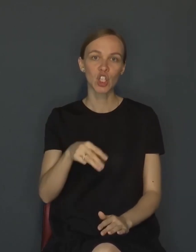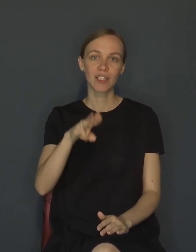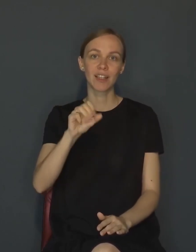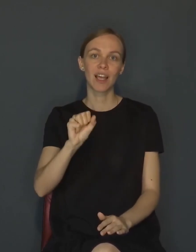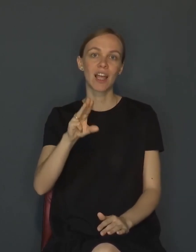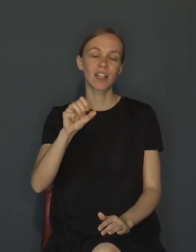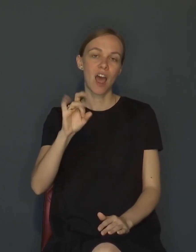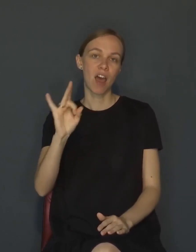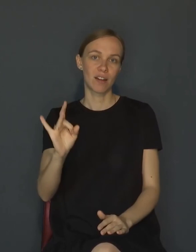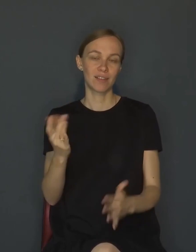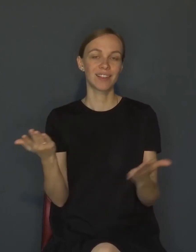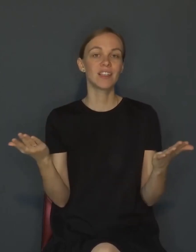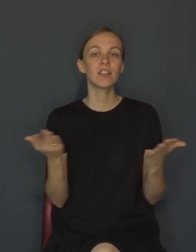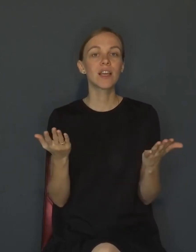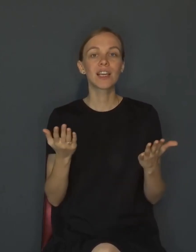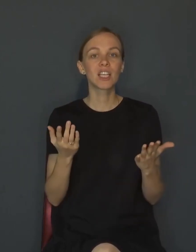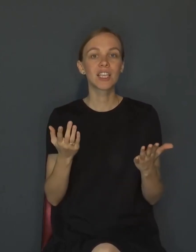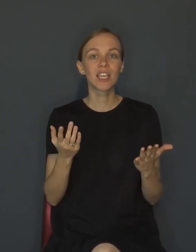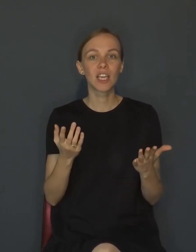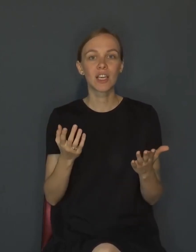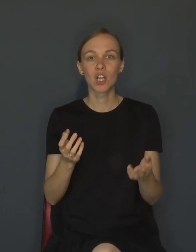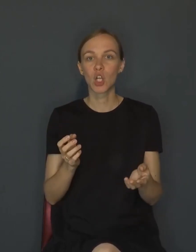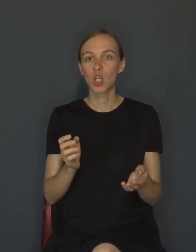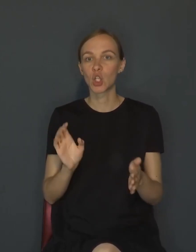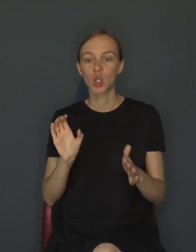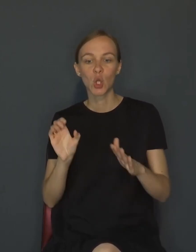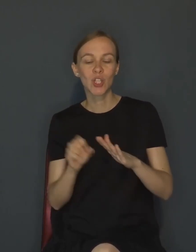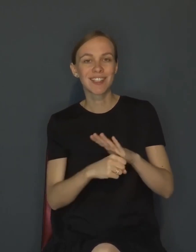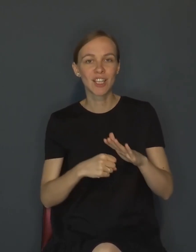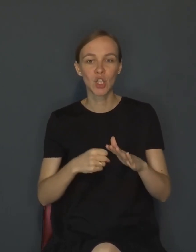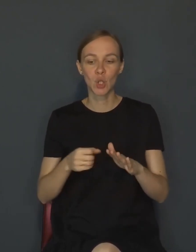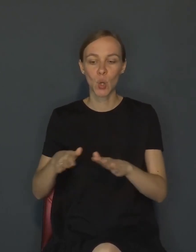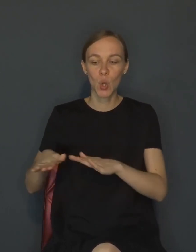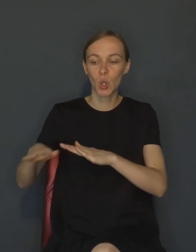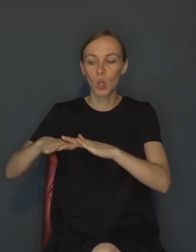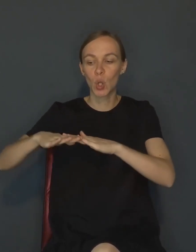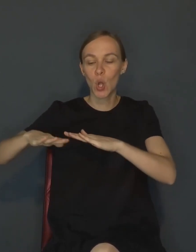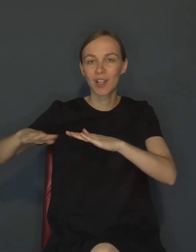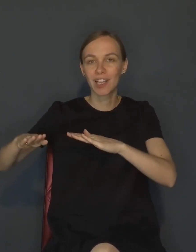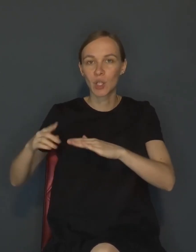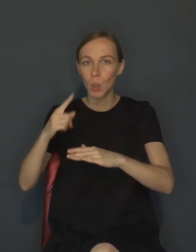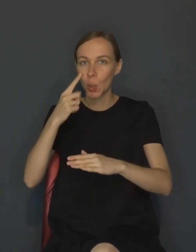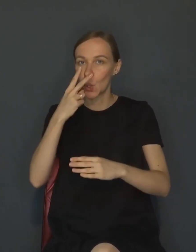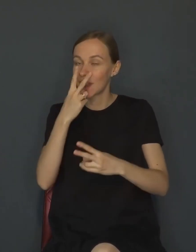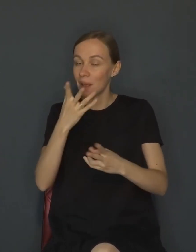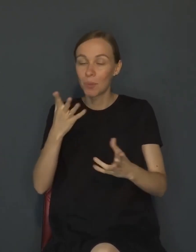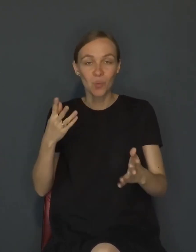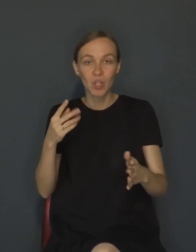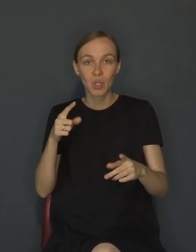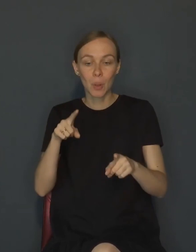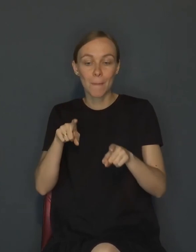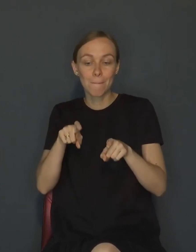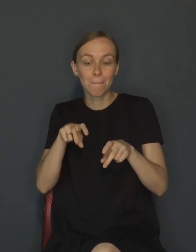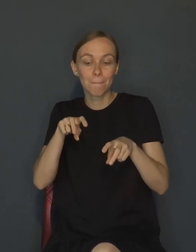які злодійською долиною непомітно підібралися до Дубна.